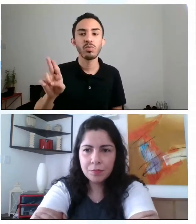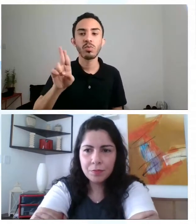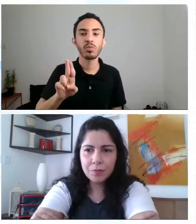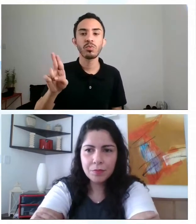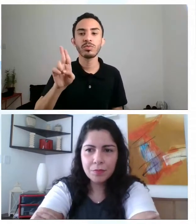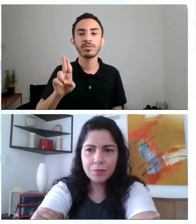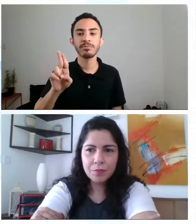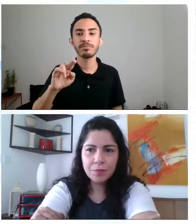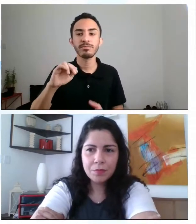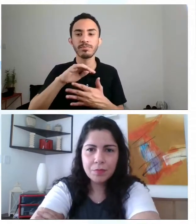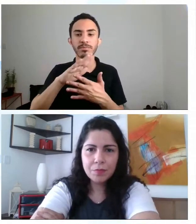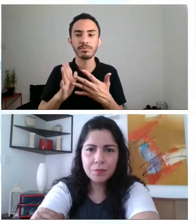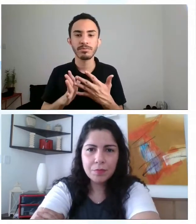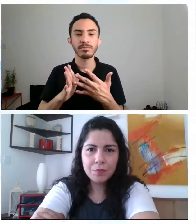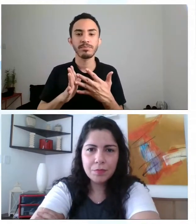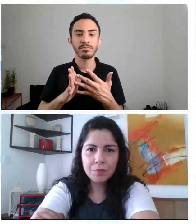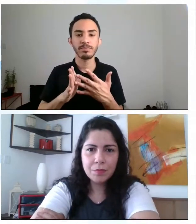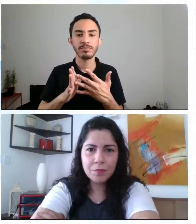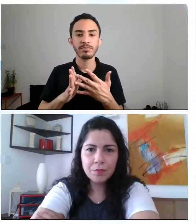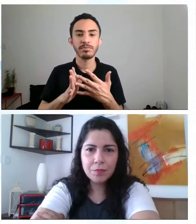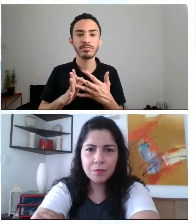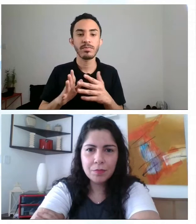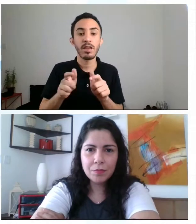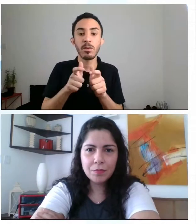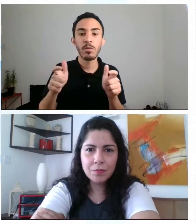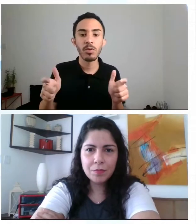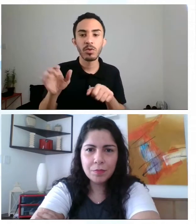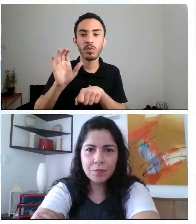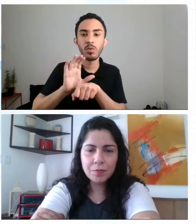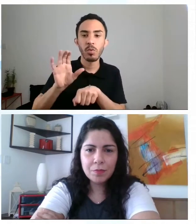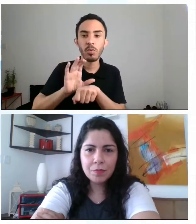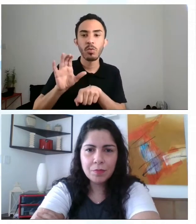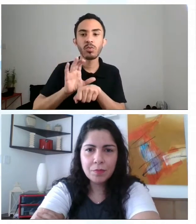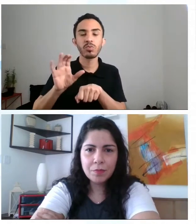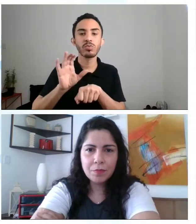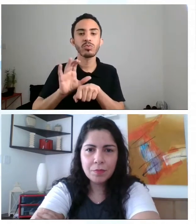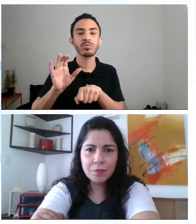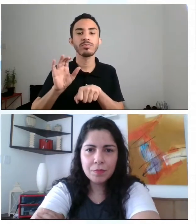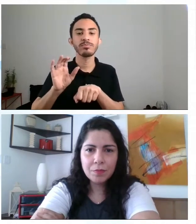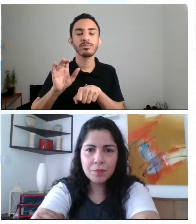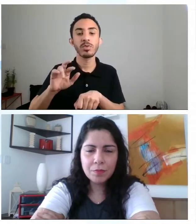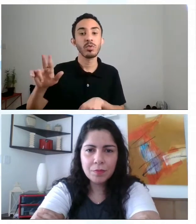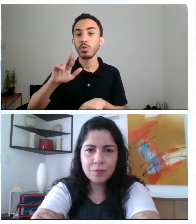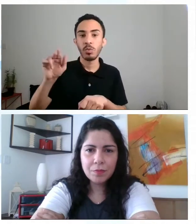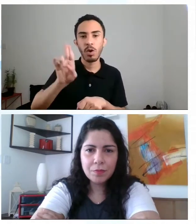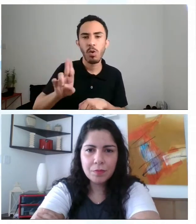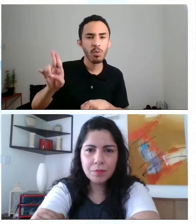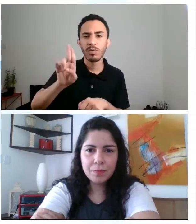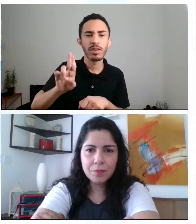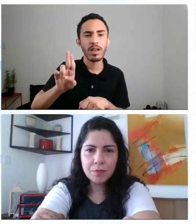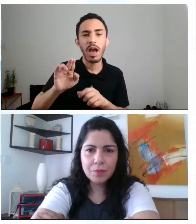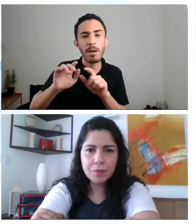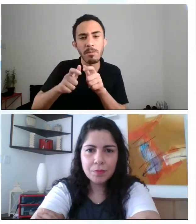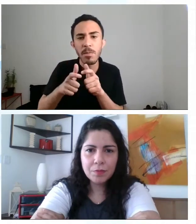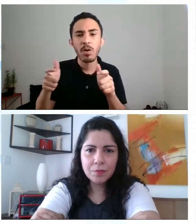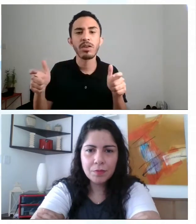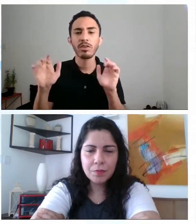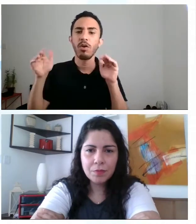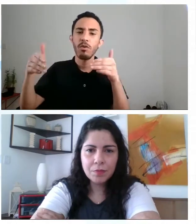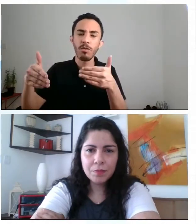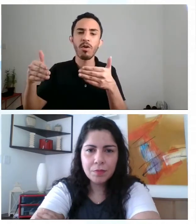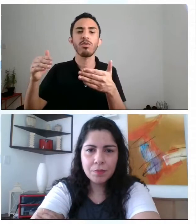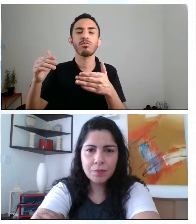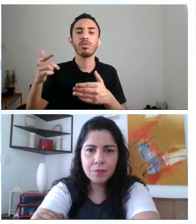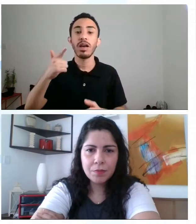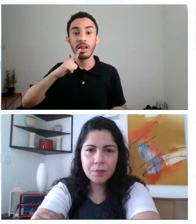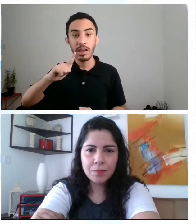Libras. Mas, em geral, no curso, isso não é tão trabalhado. A gente trabalha com foco na língua mesmo